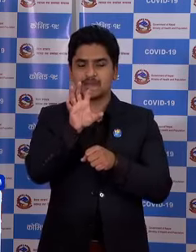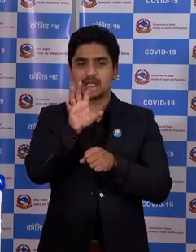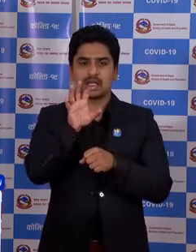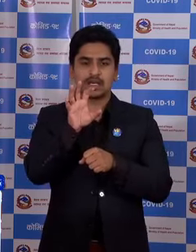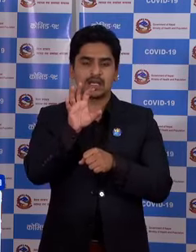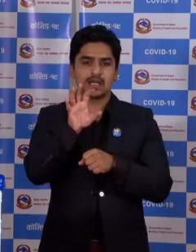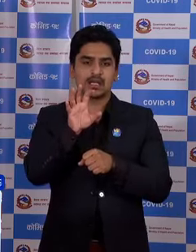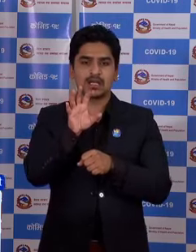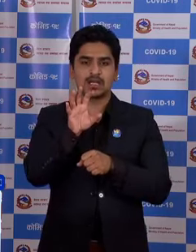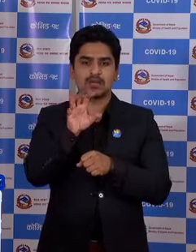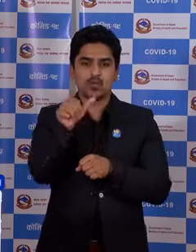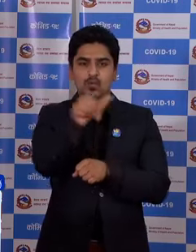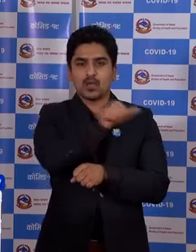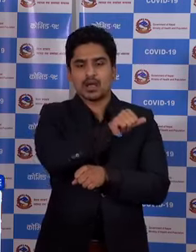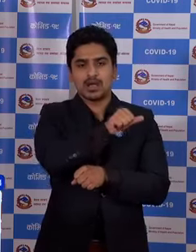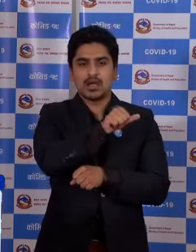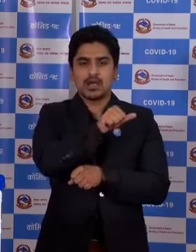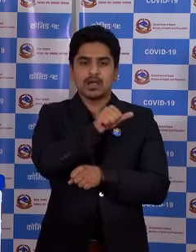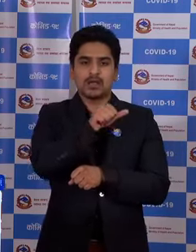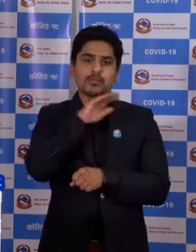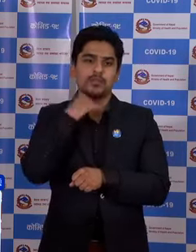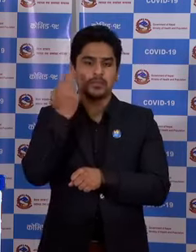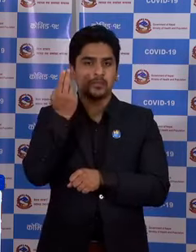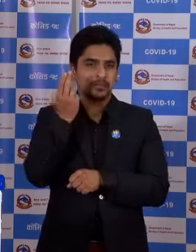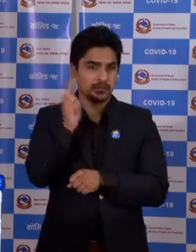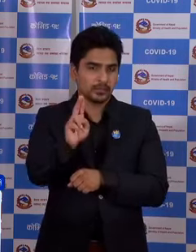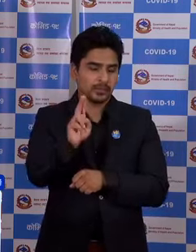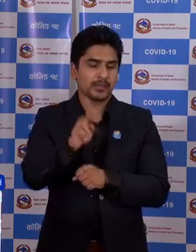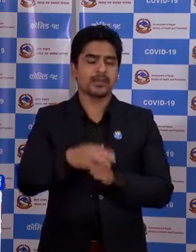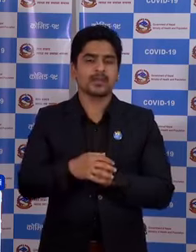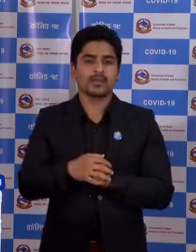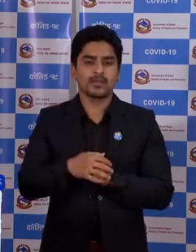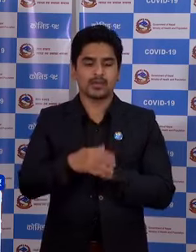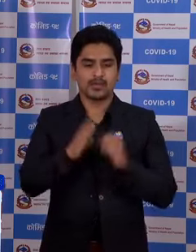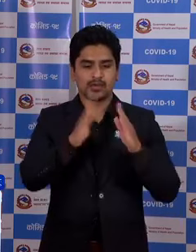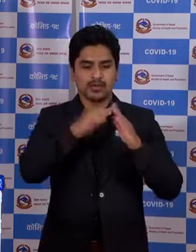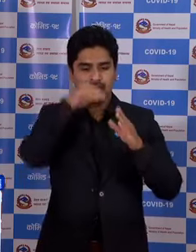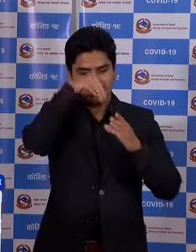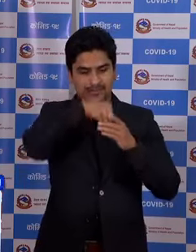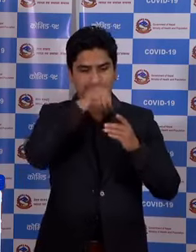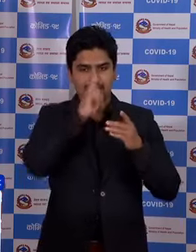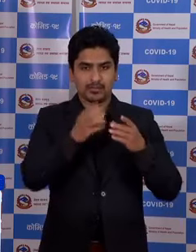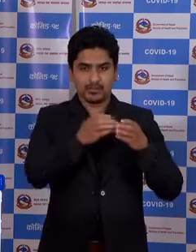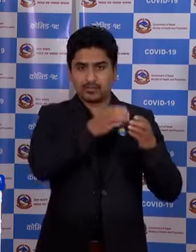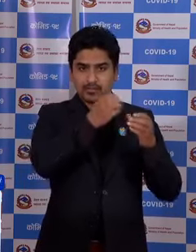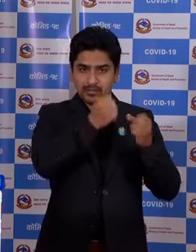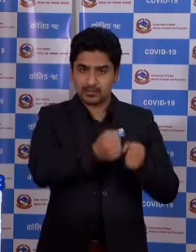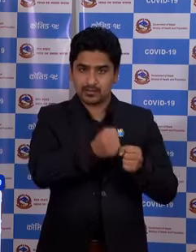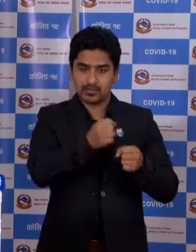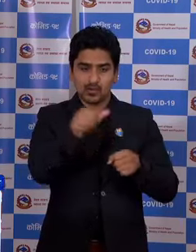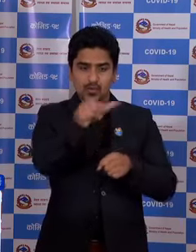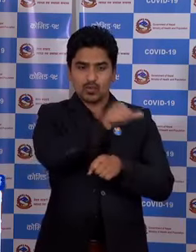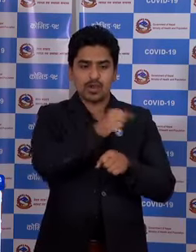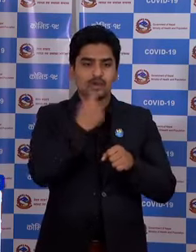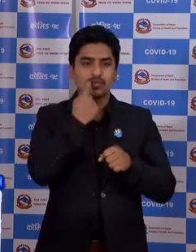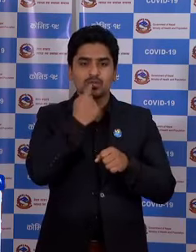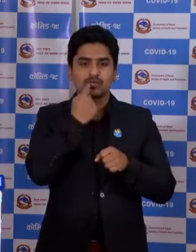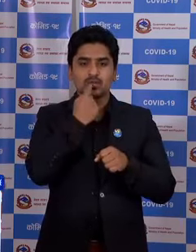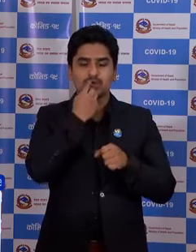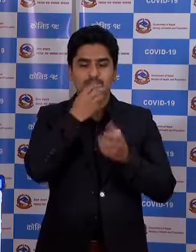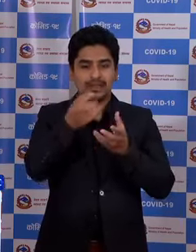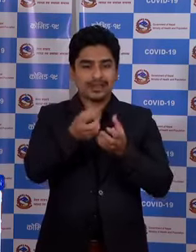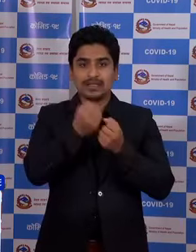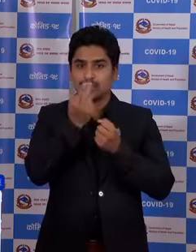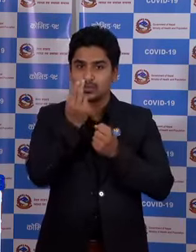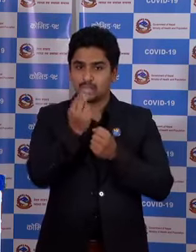6:40 उहाँको निधन भएको छ क्वारेन्टाइनमा। र उहाँको स्वाब लिएको